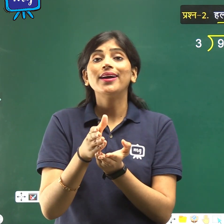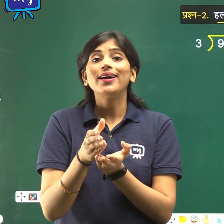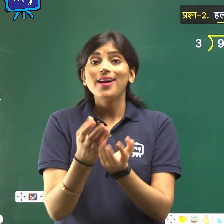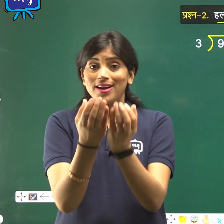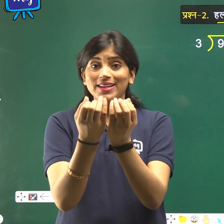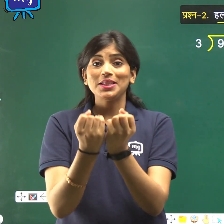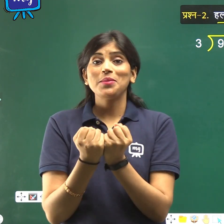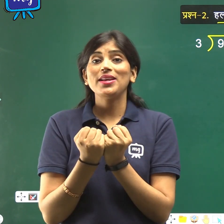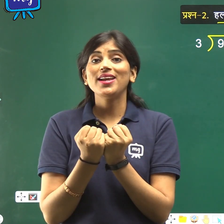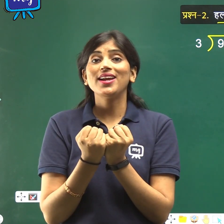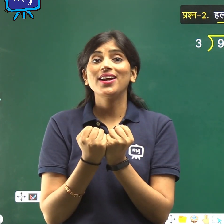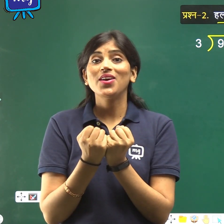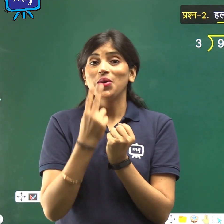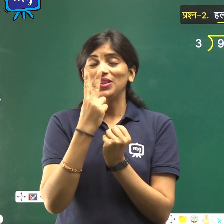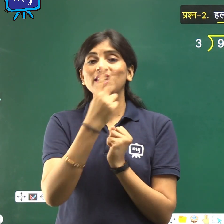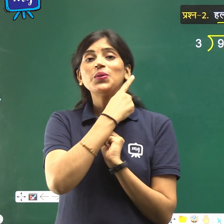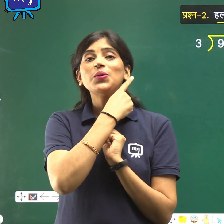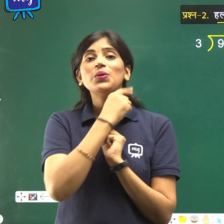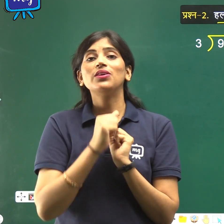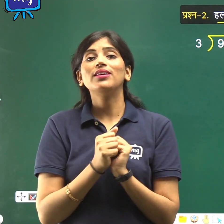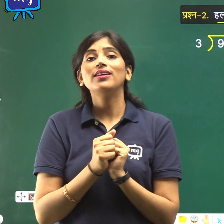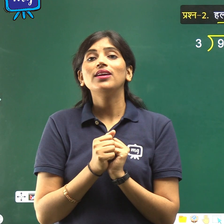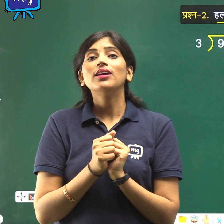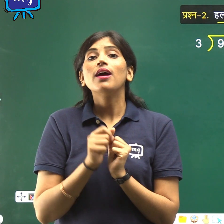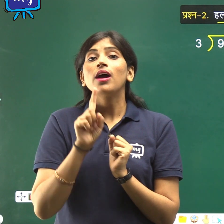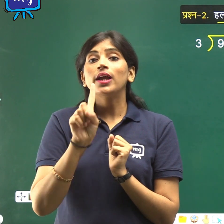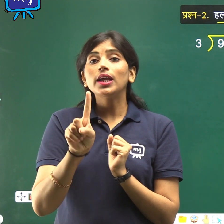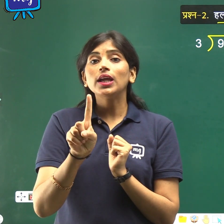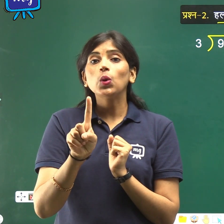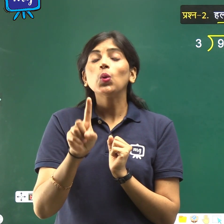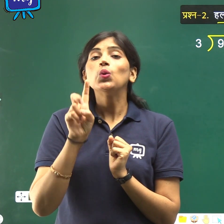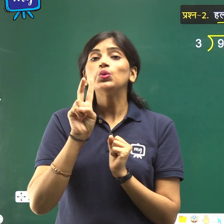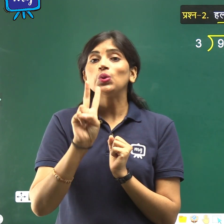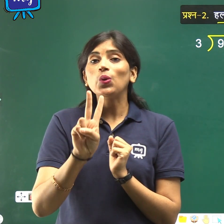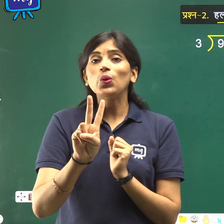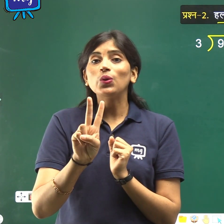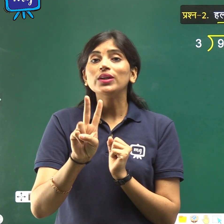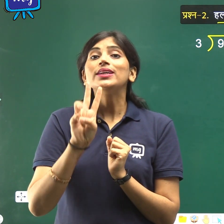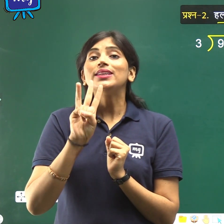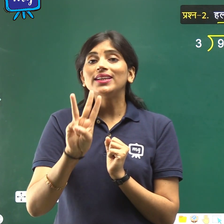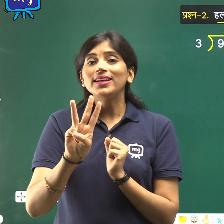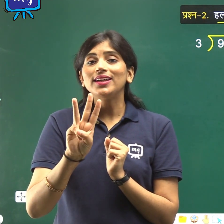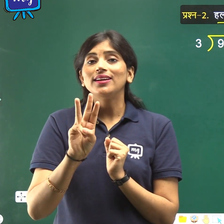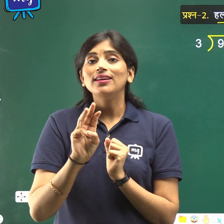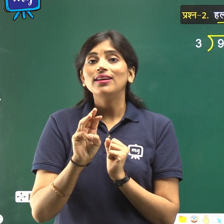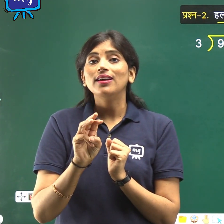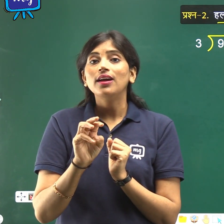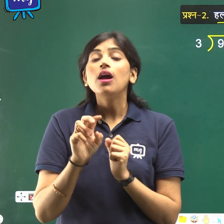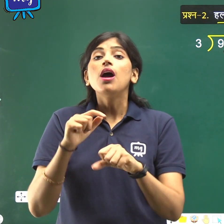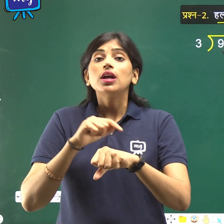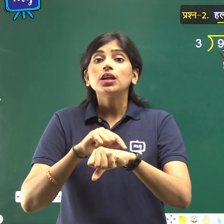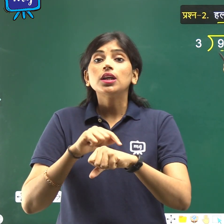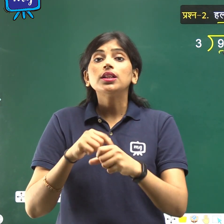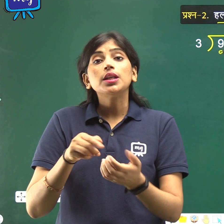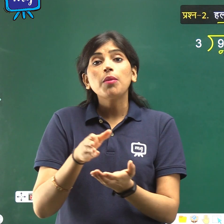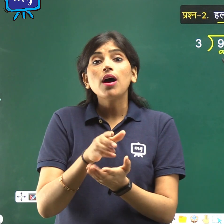कितने आए? देखो 1 2 3। कितनी बार गया